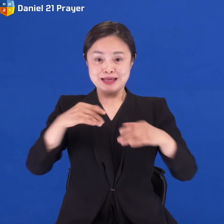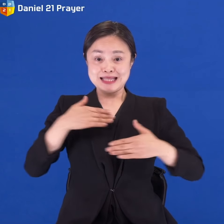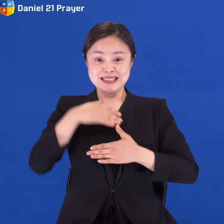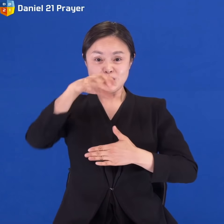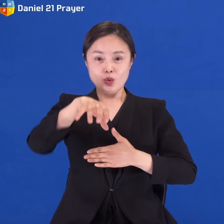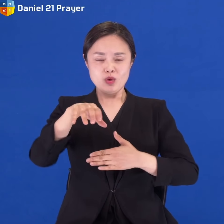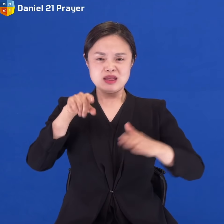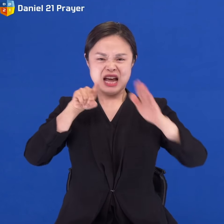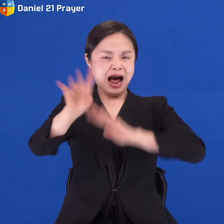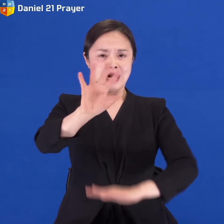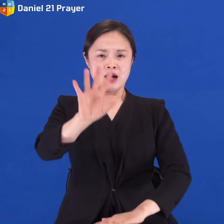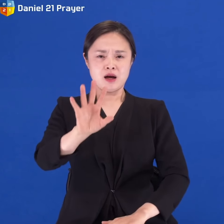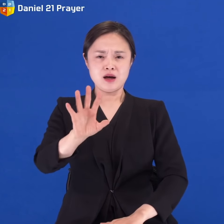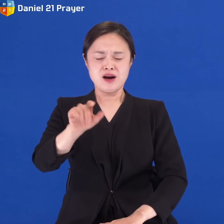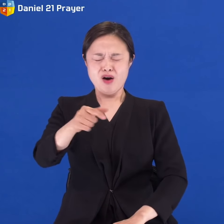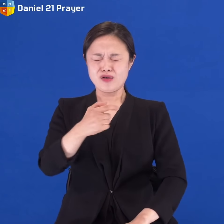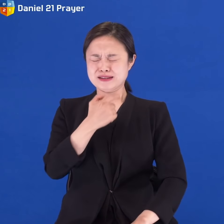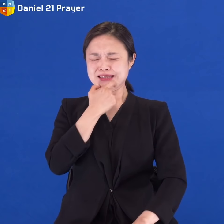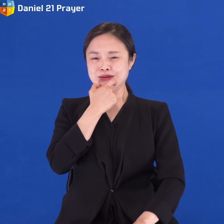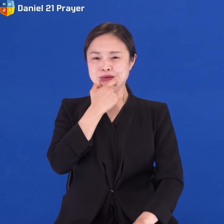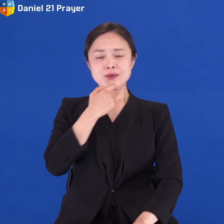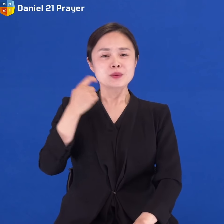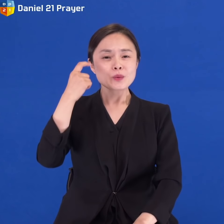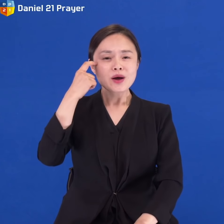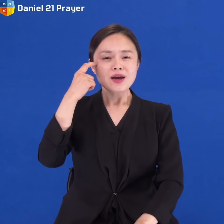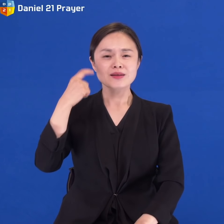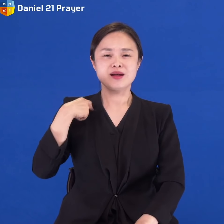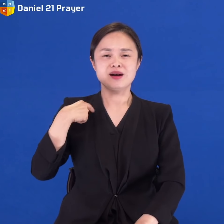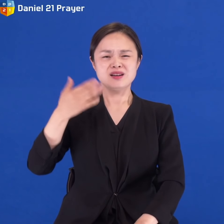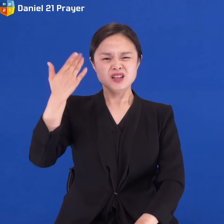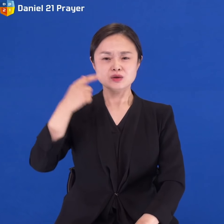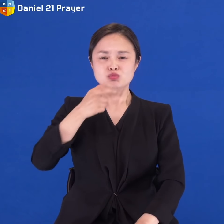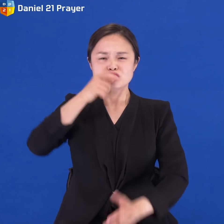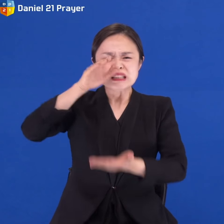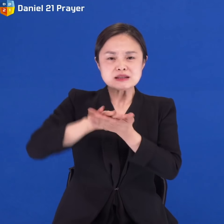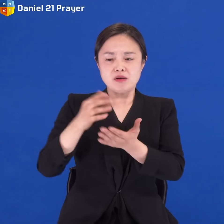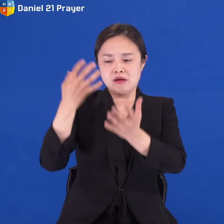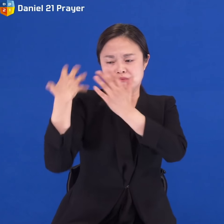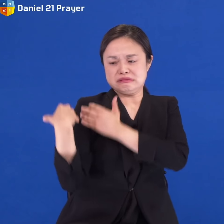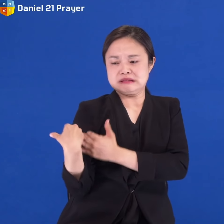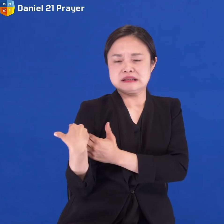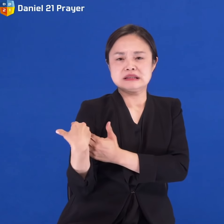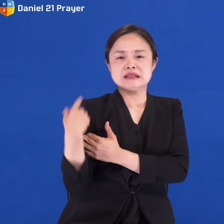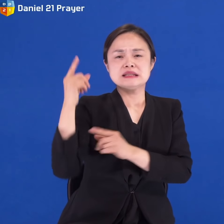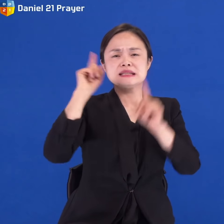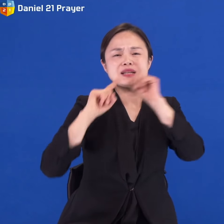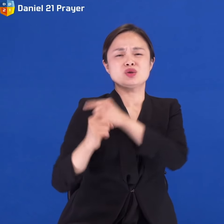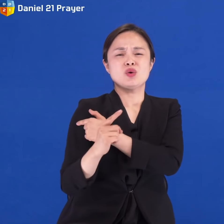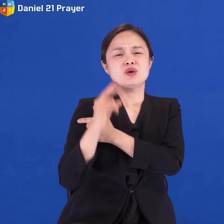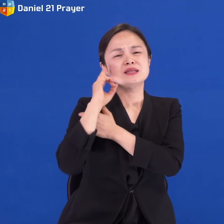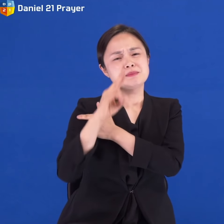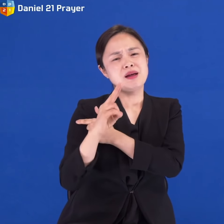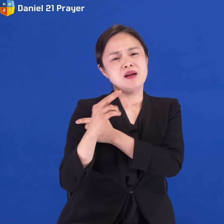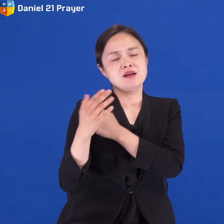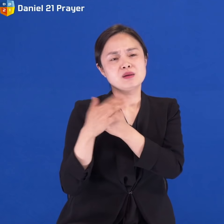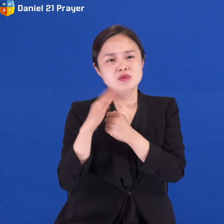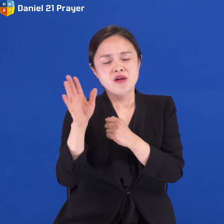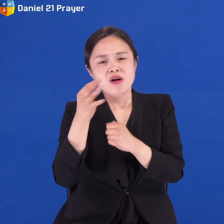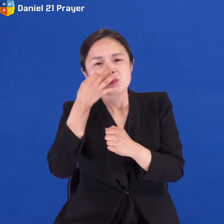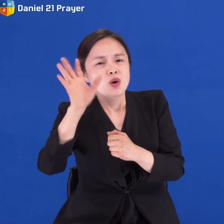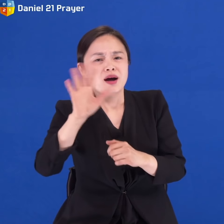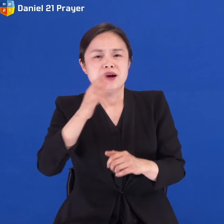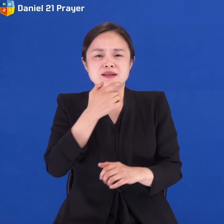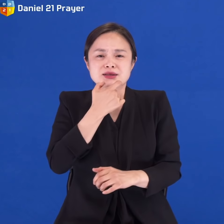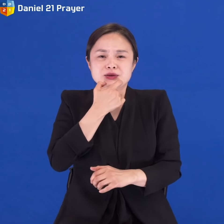때문에 제 몸에 흉한 흉터가 있잖아요. 세월이 흘러서 묻어가고 있지만 제 기억은